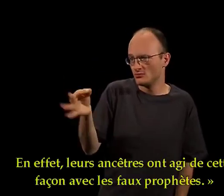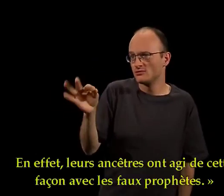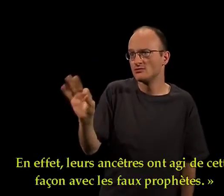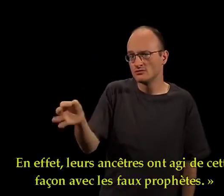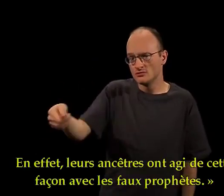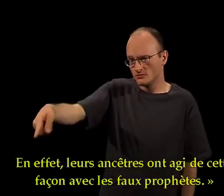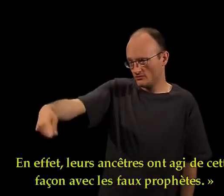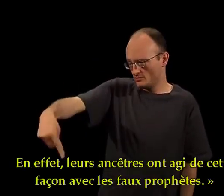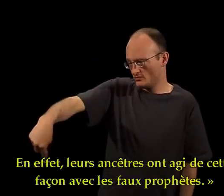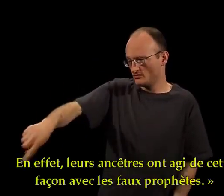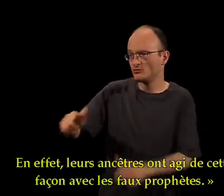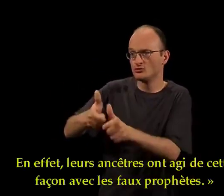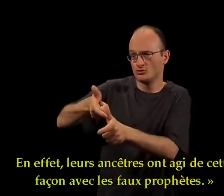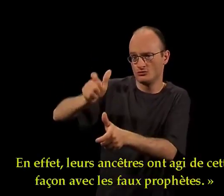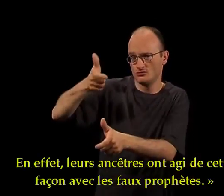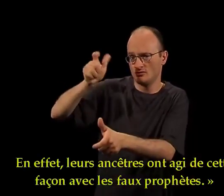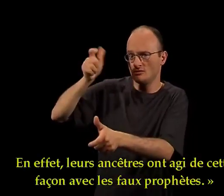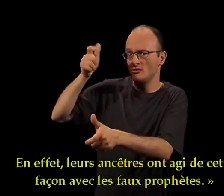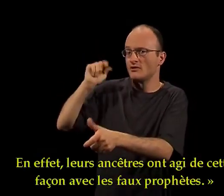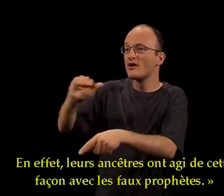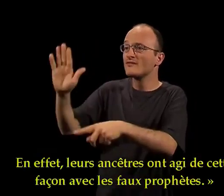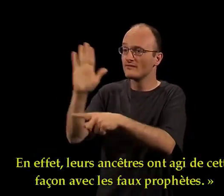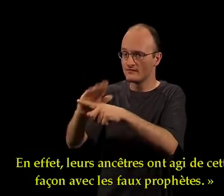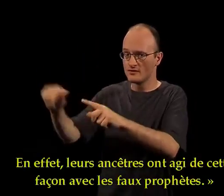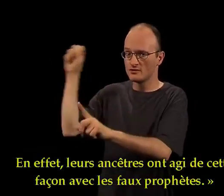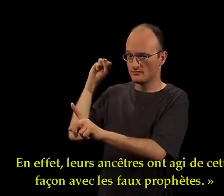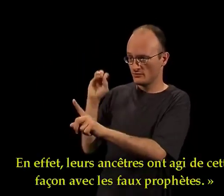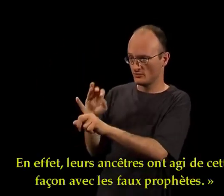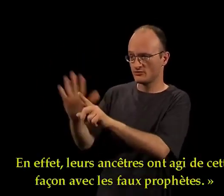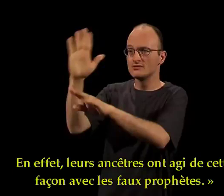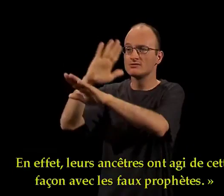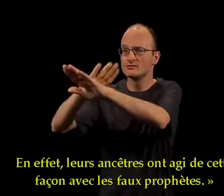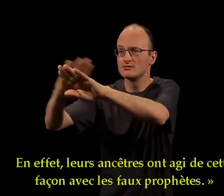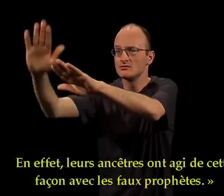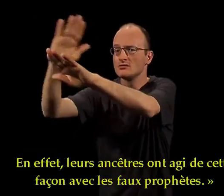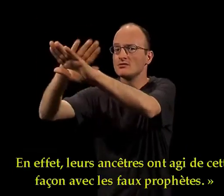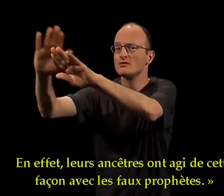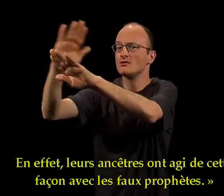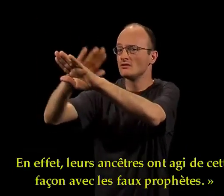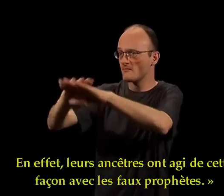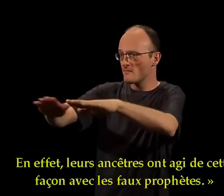En effet, leurs ancêtres ont agi de cette façon avec les faux prophètes.